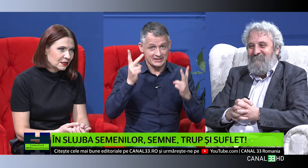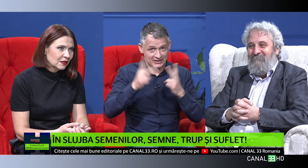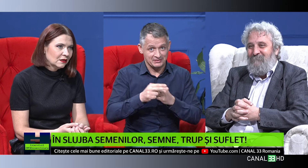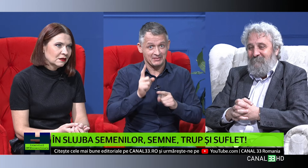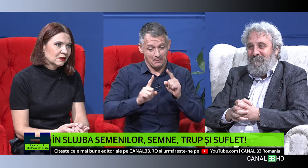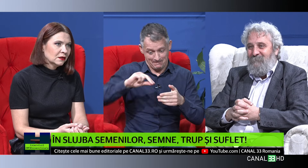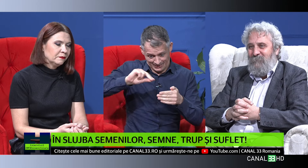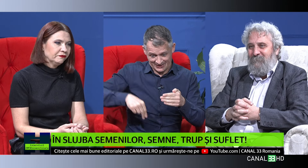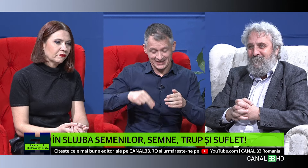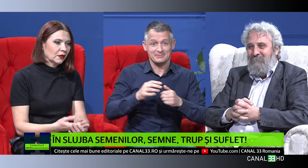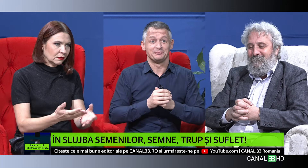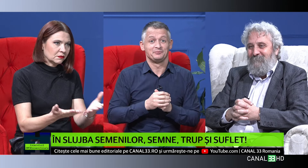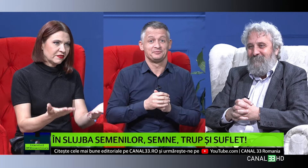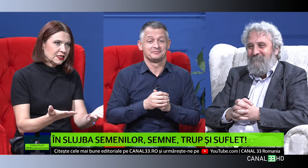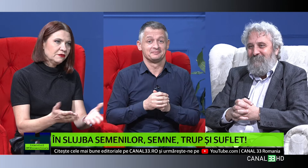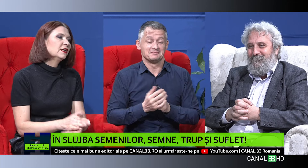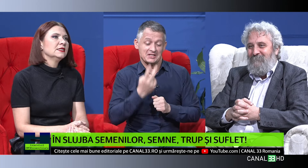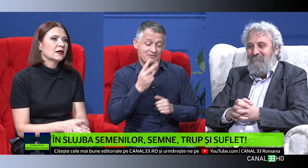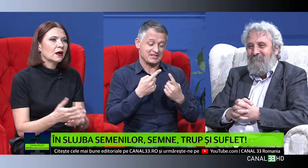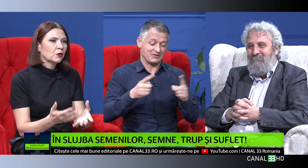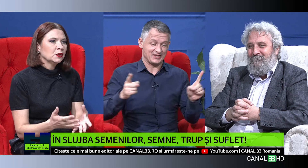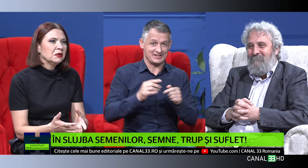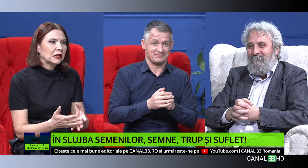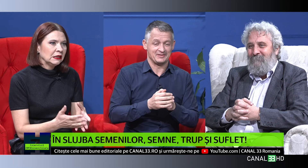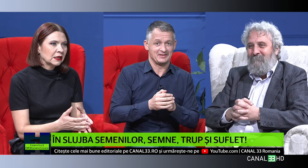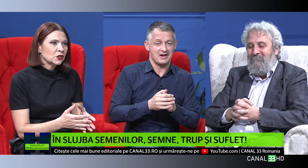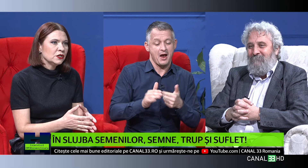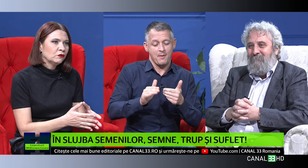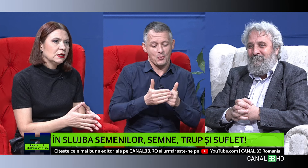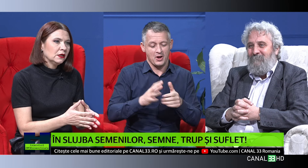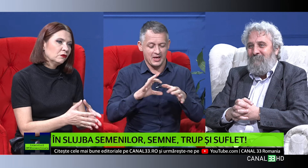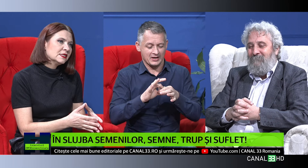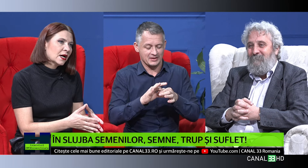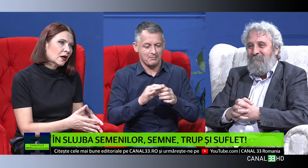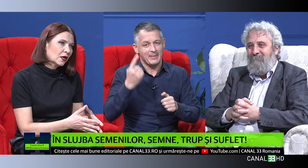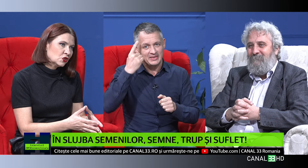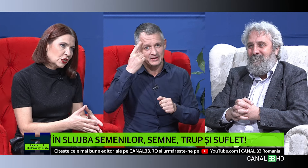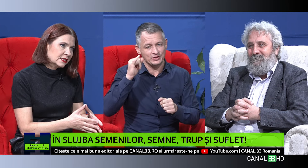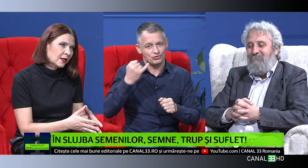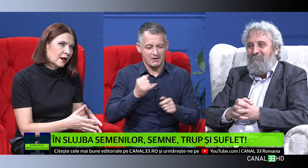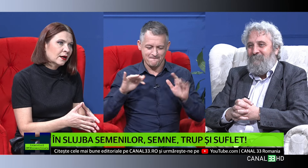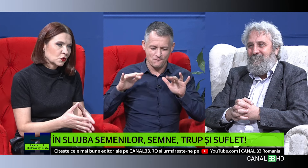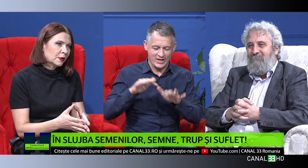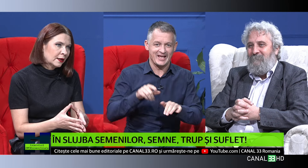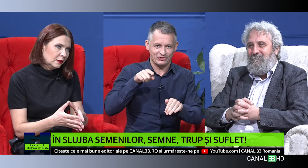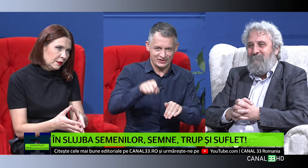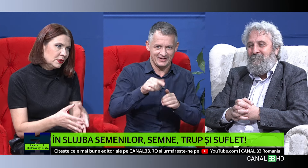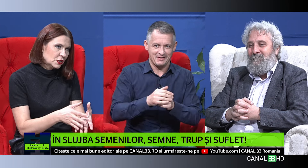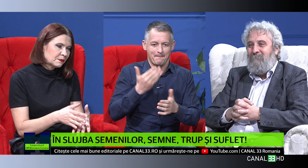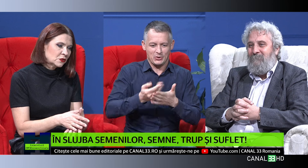permiteți, sigur, să vedeți diferența. Apropo de mentalitate și influența acesteia asupra limbii și